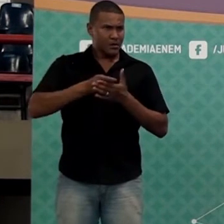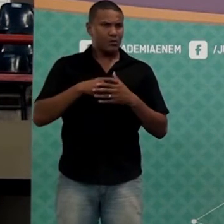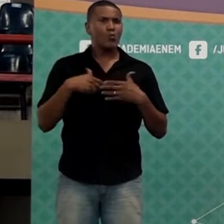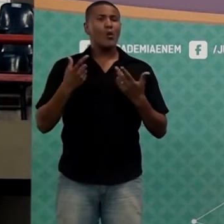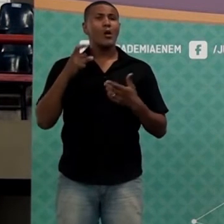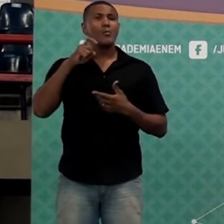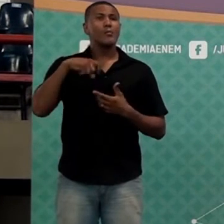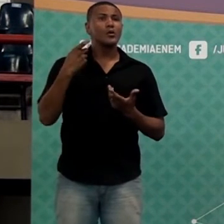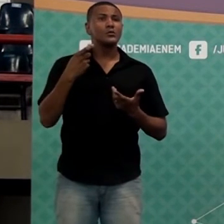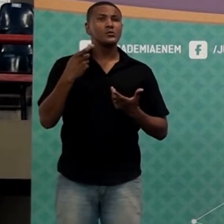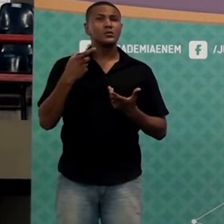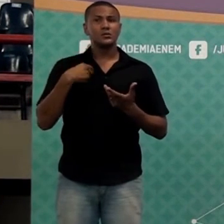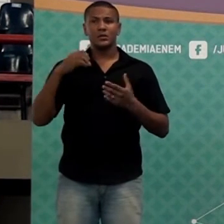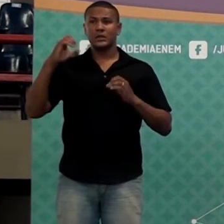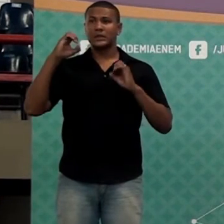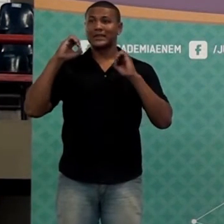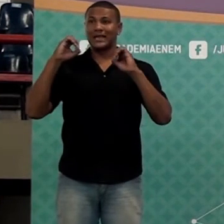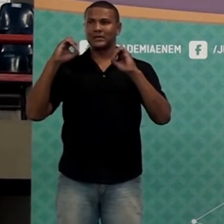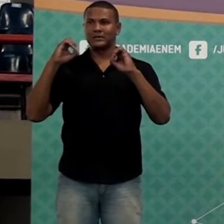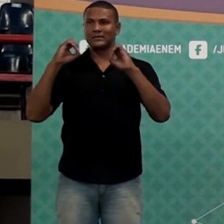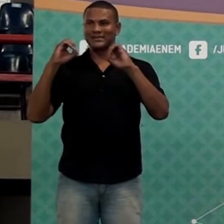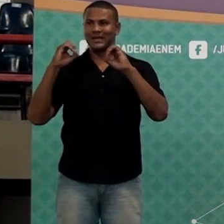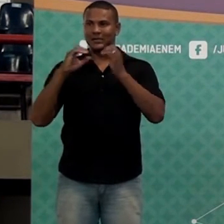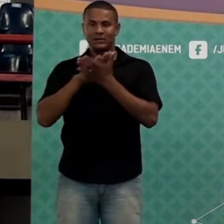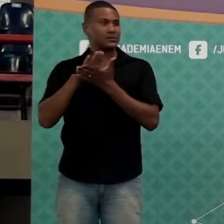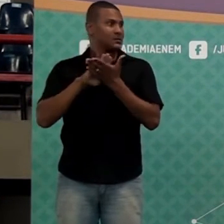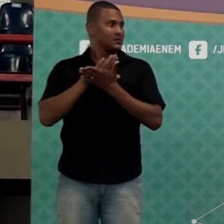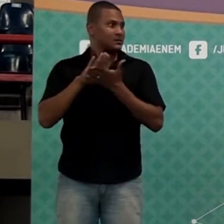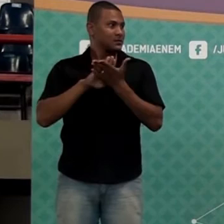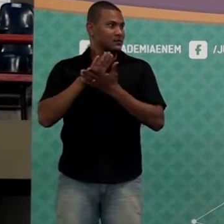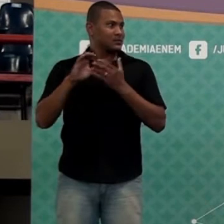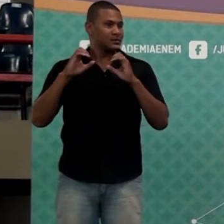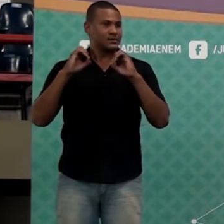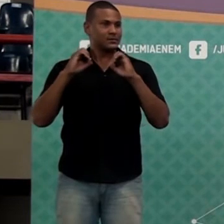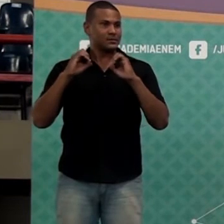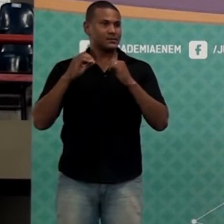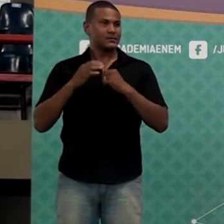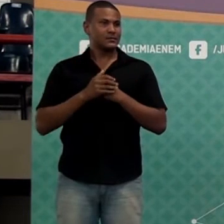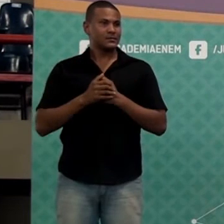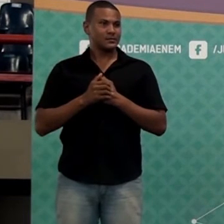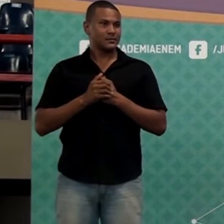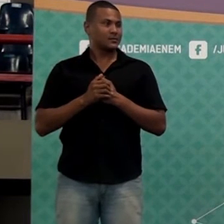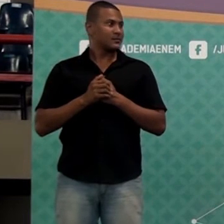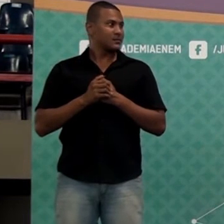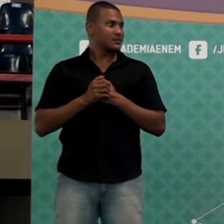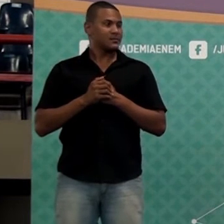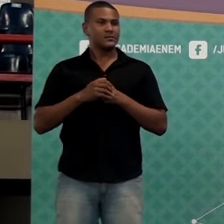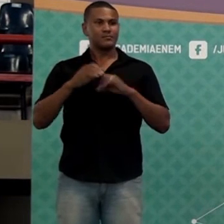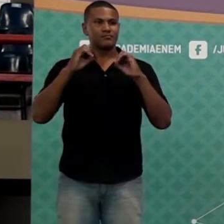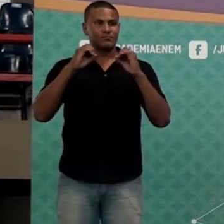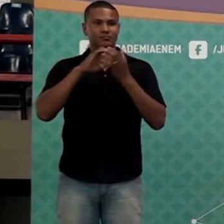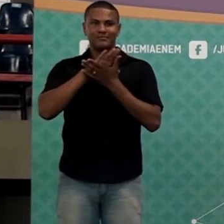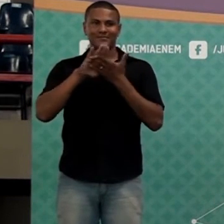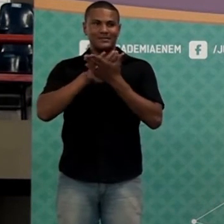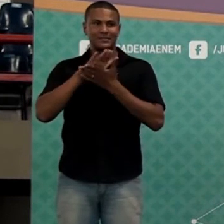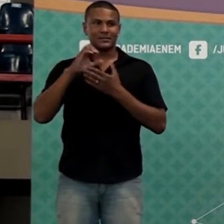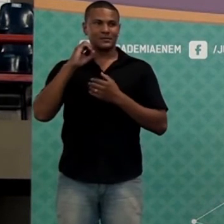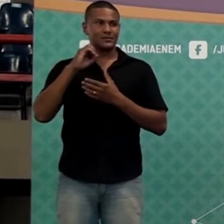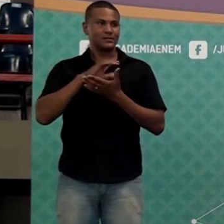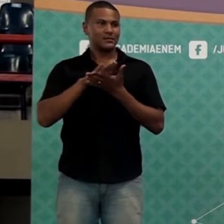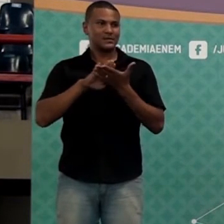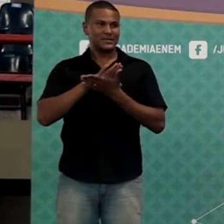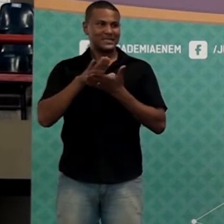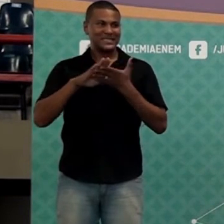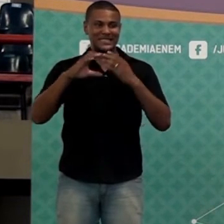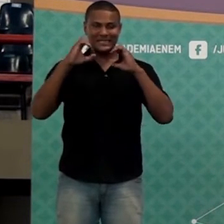que ela não paga? Só nenhum. Ela só paga nada. Nada é zero. Ela não